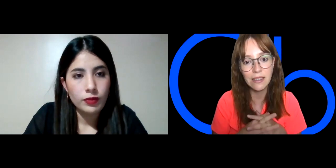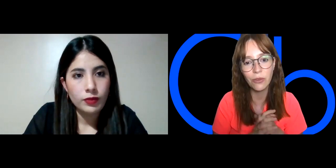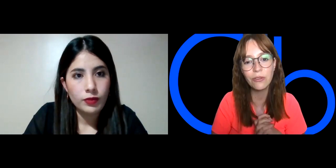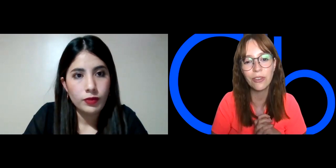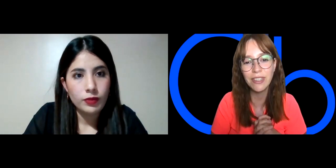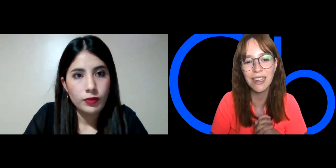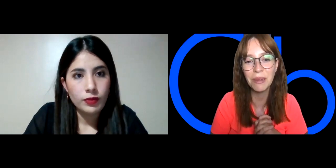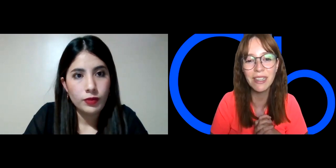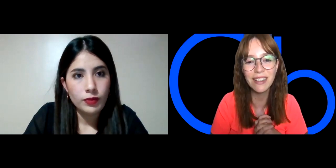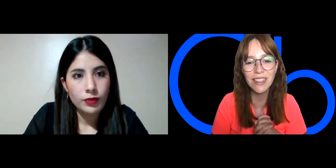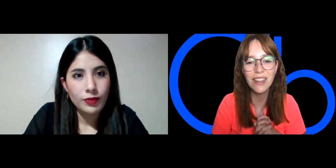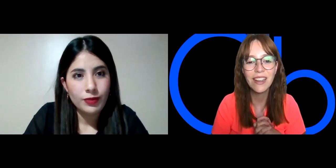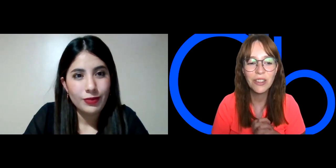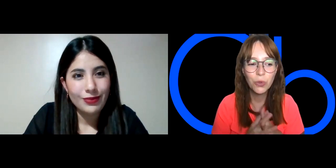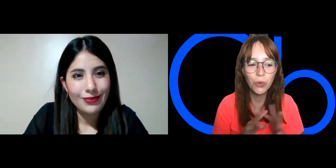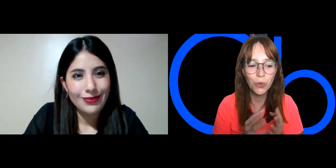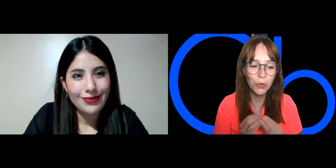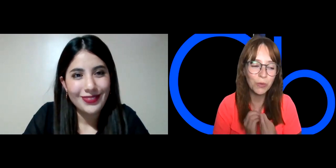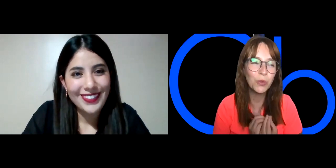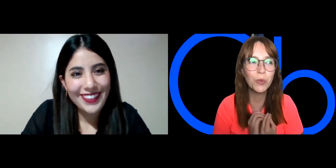la atención odontológica. A mí me encanta